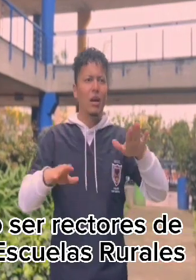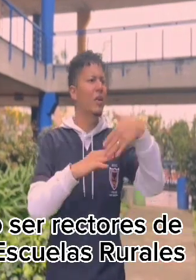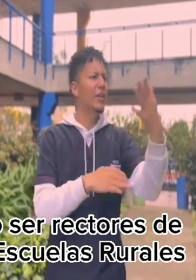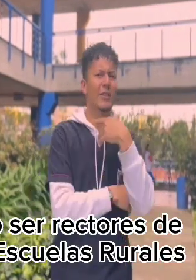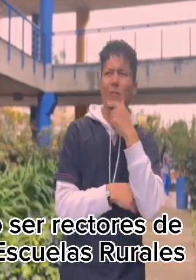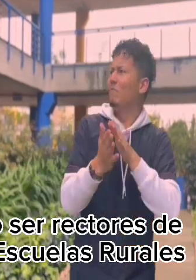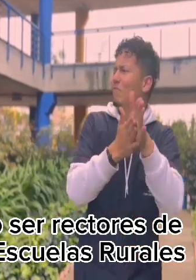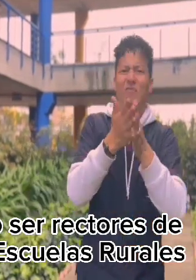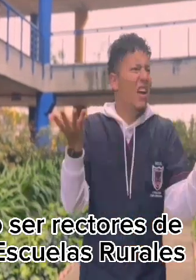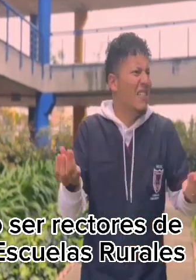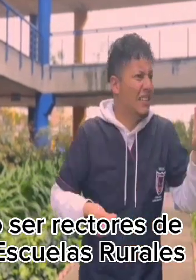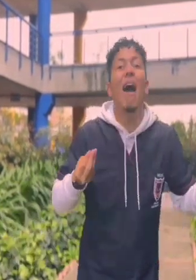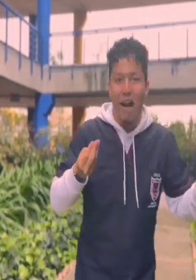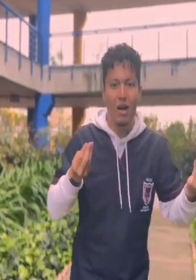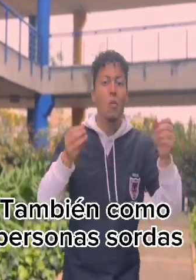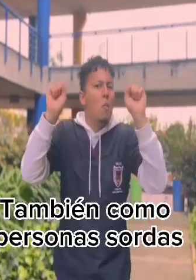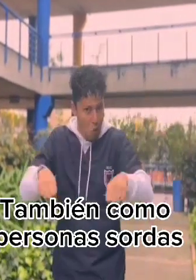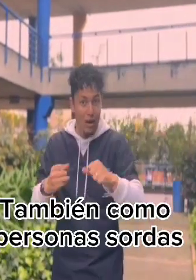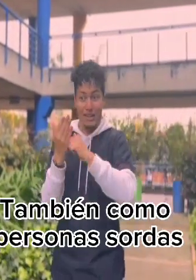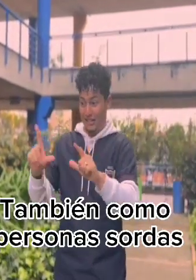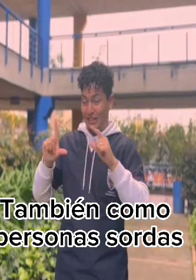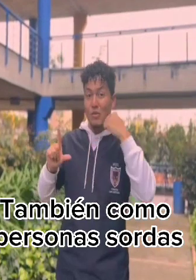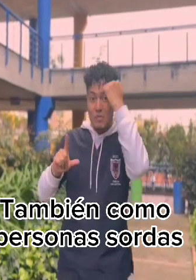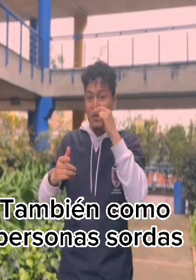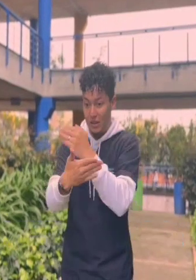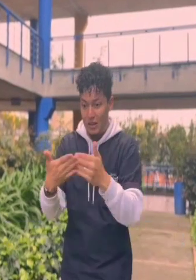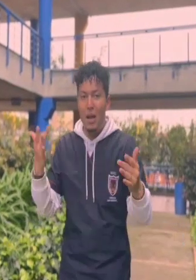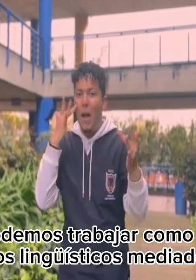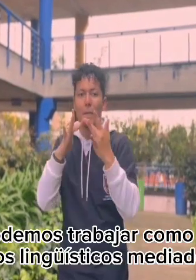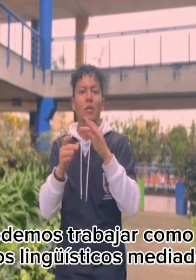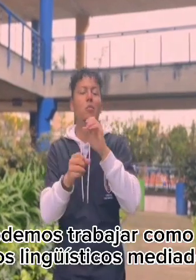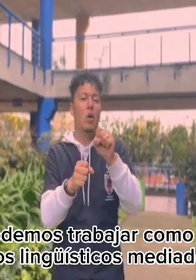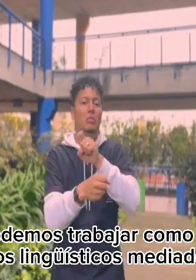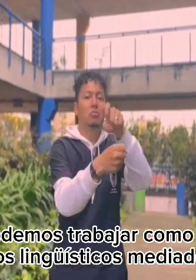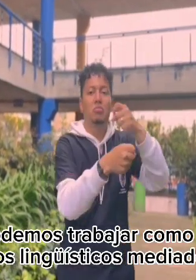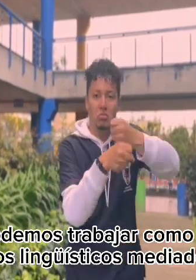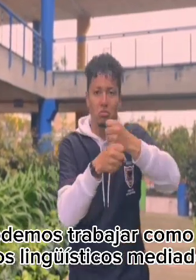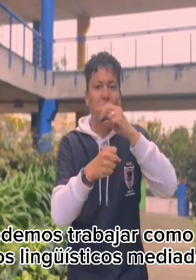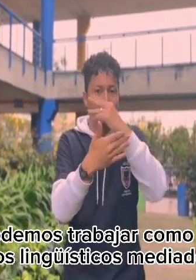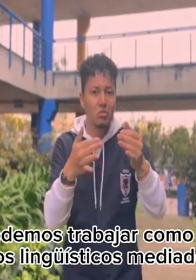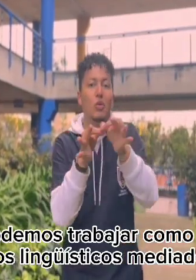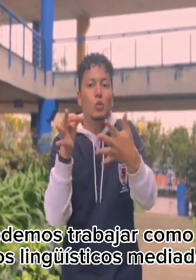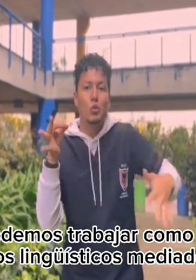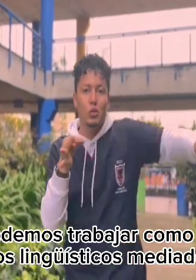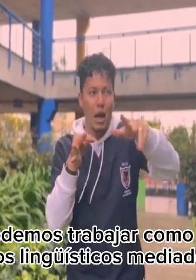ser rectores de escuelas rurales. También como personas sordas, podemos trabajar como modelos lingüísticos,